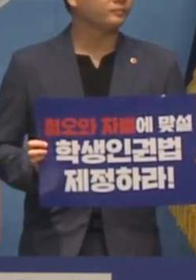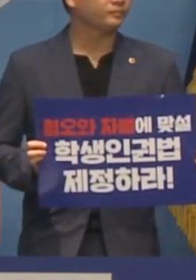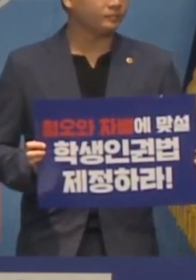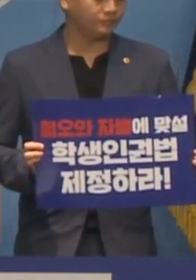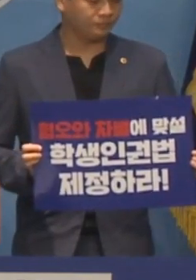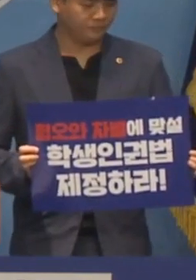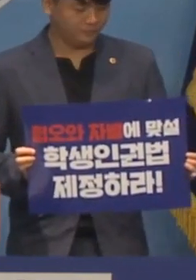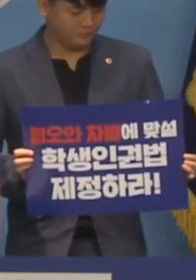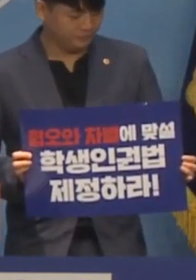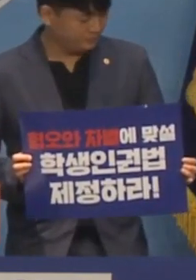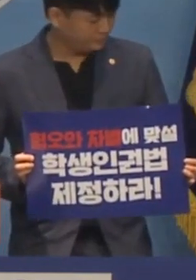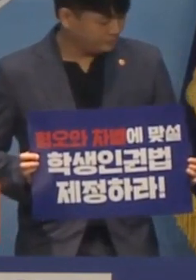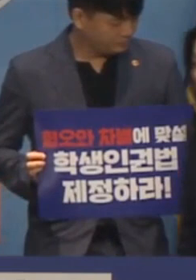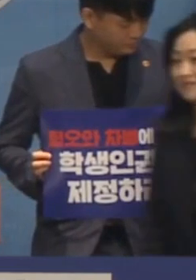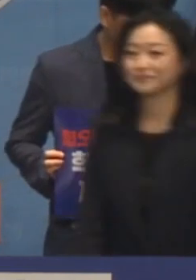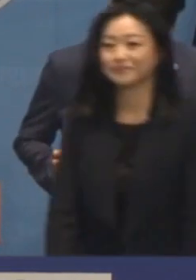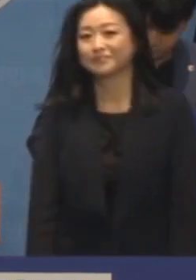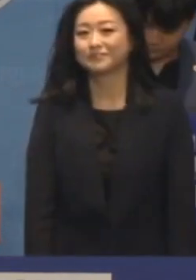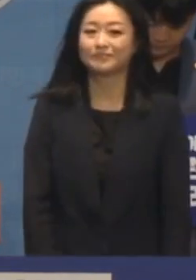보십시오.